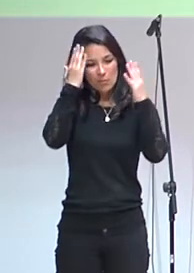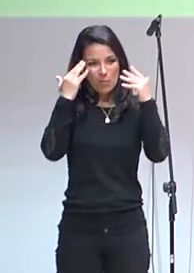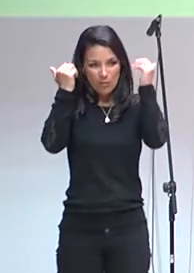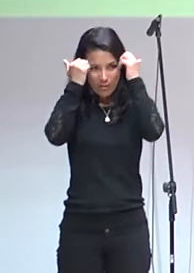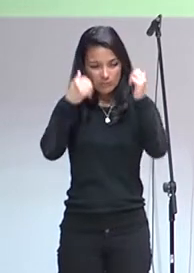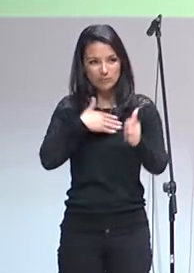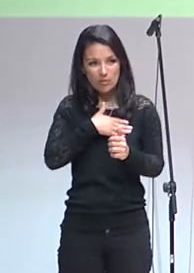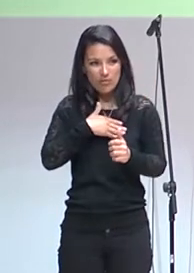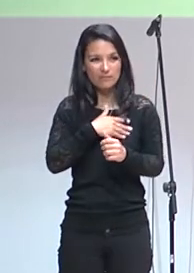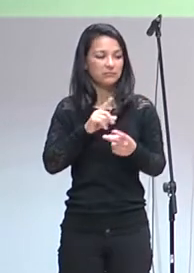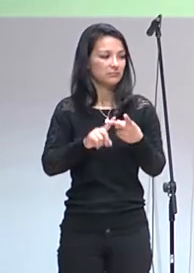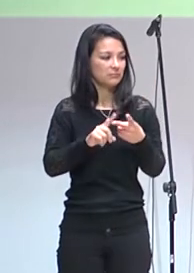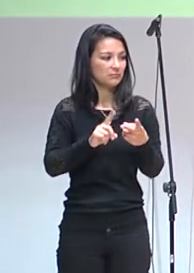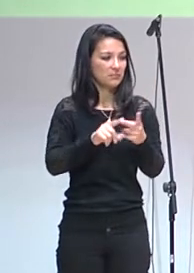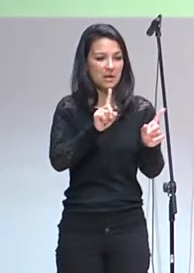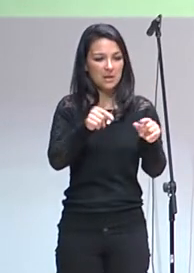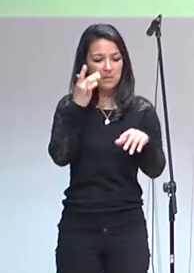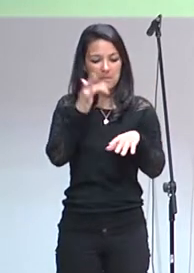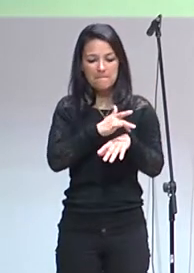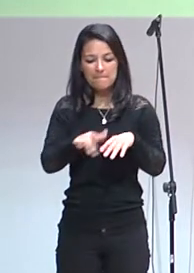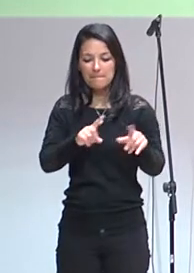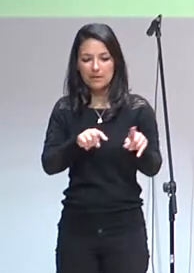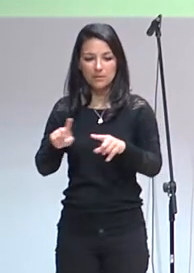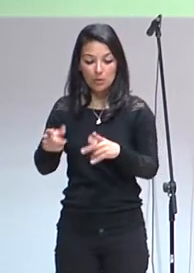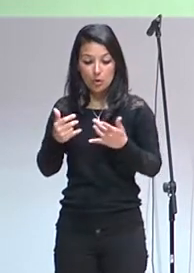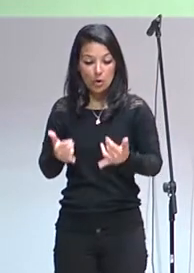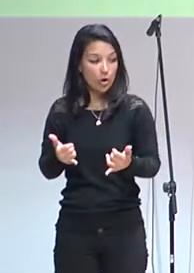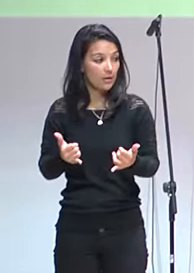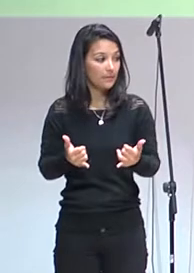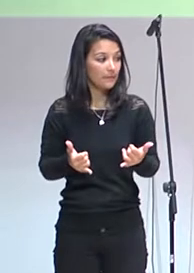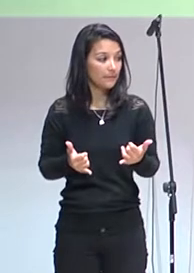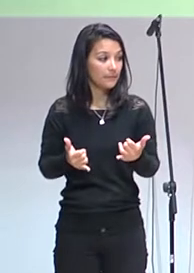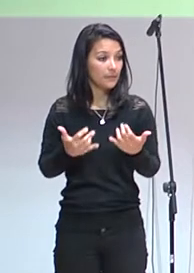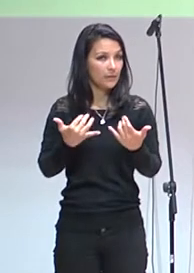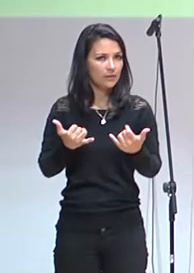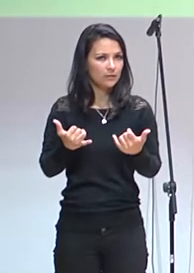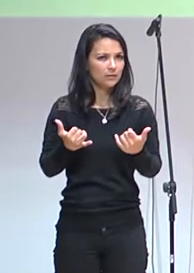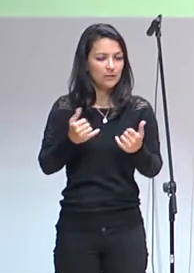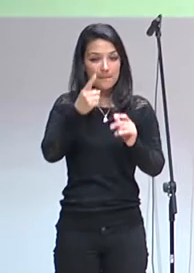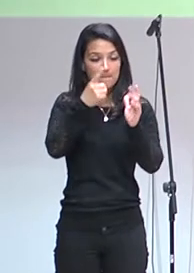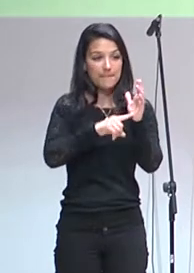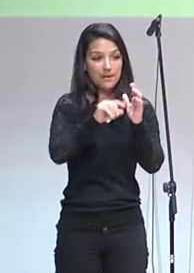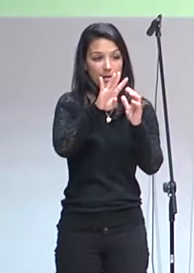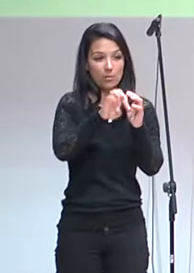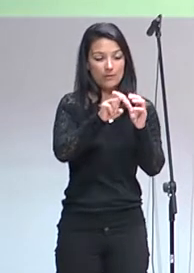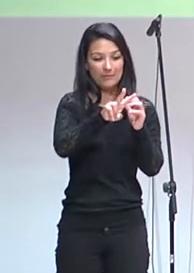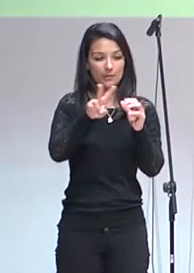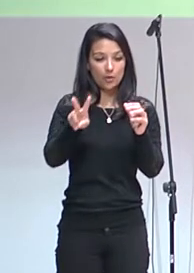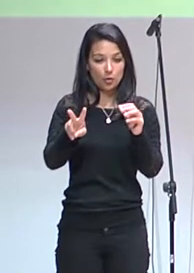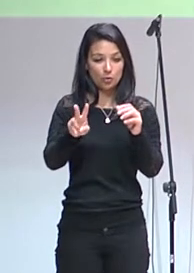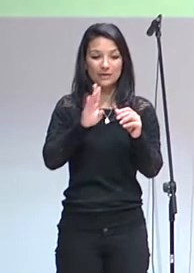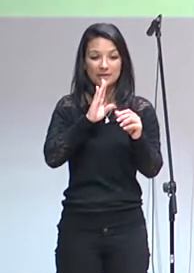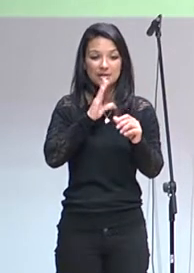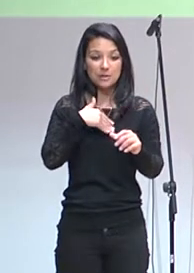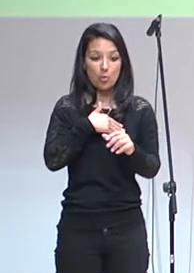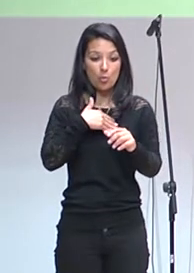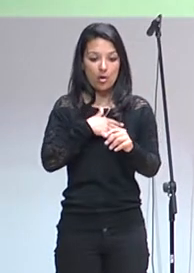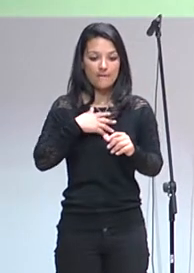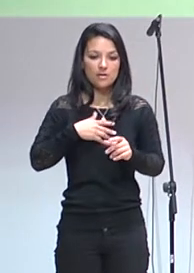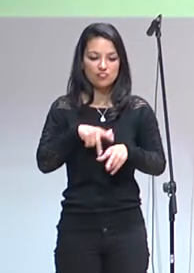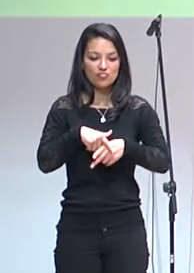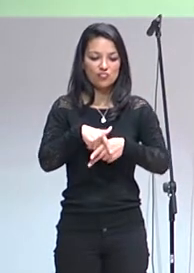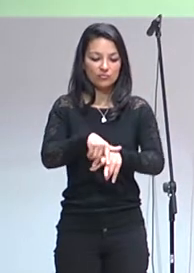unos llaneros no desnudos cruzando, y justamente hoy, en 1822, pasó Simón Bolívar por ahí, la